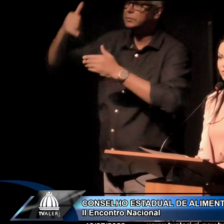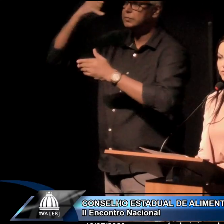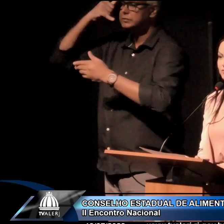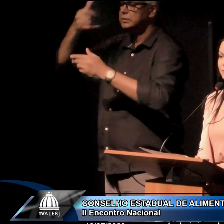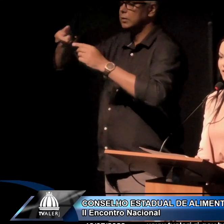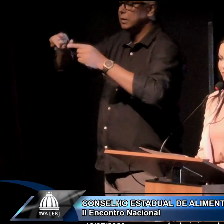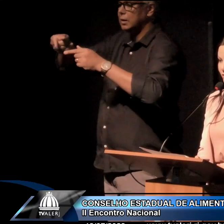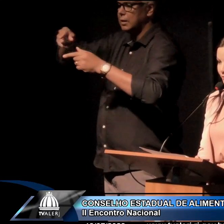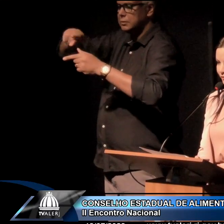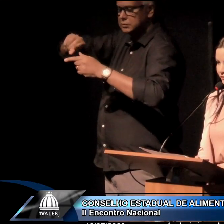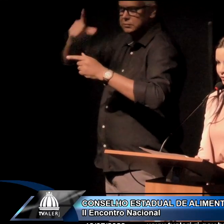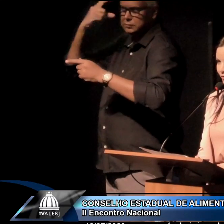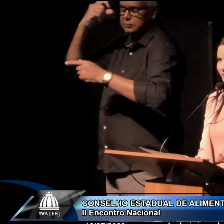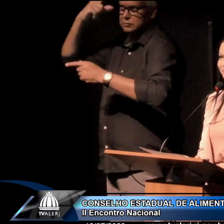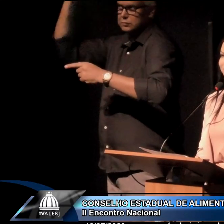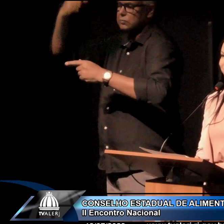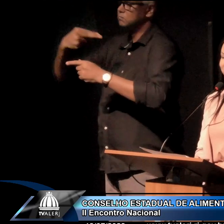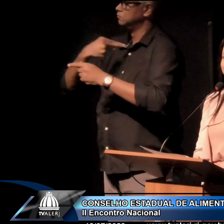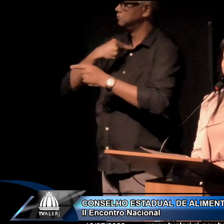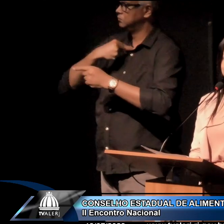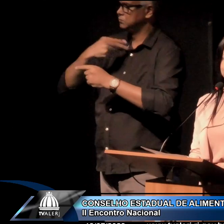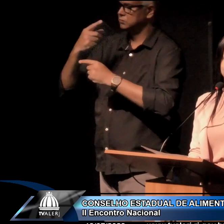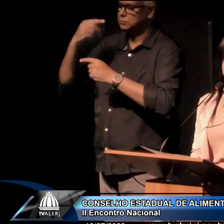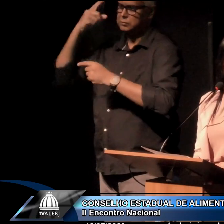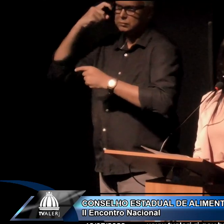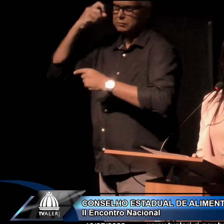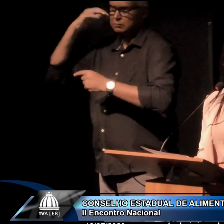modo silencioso ou vibratório por favor